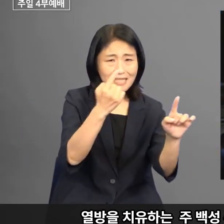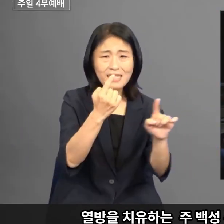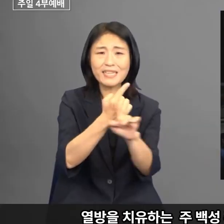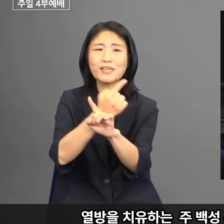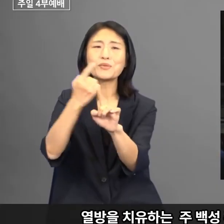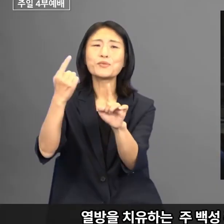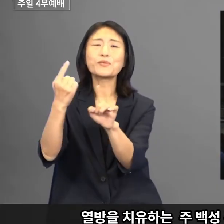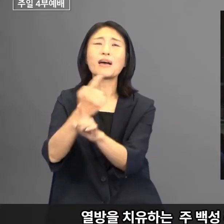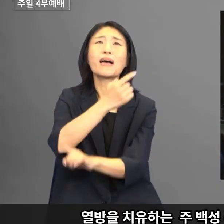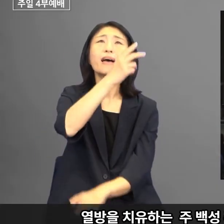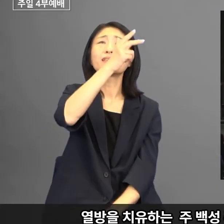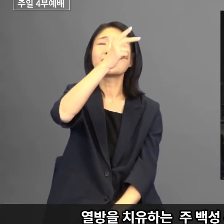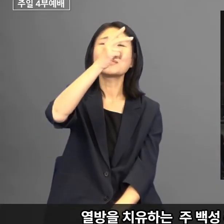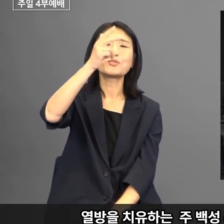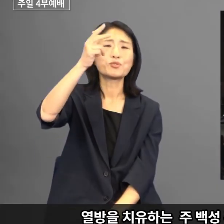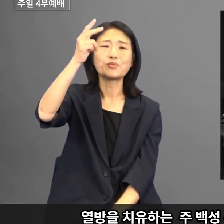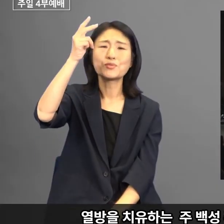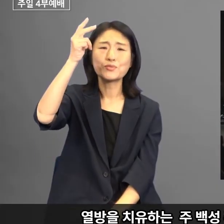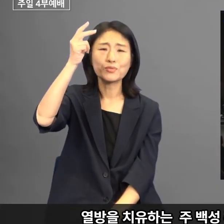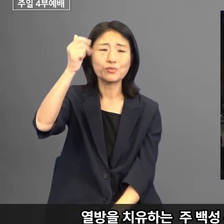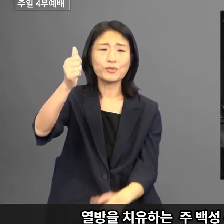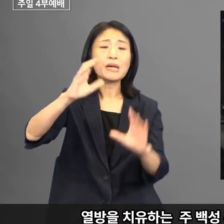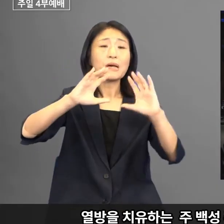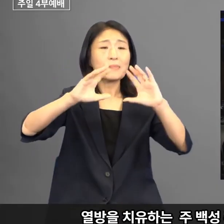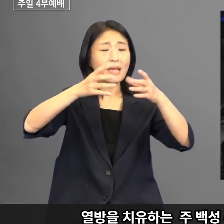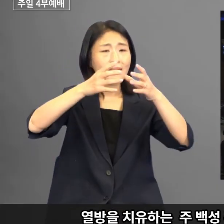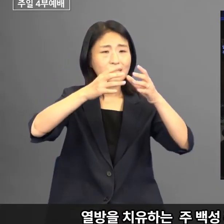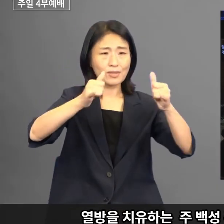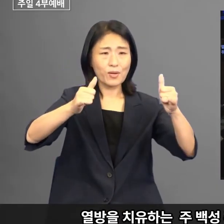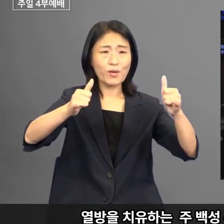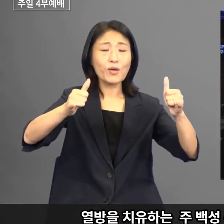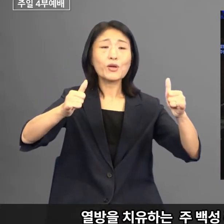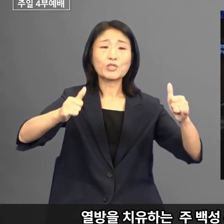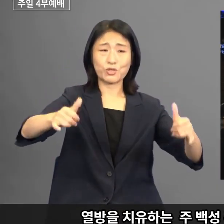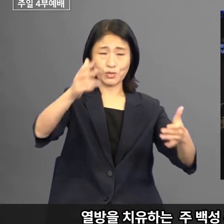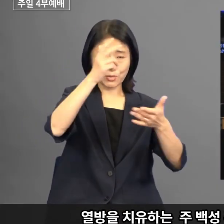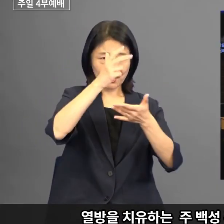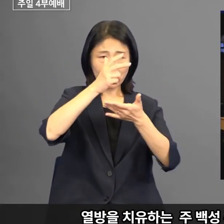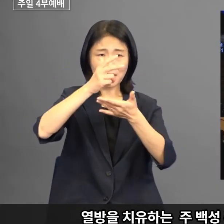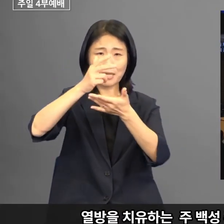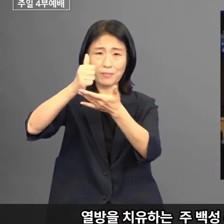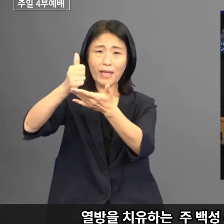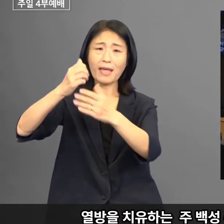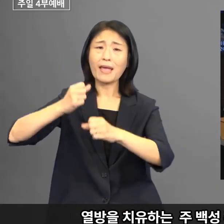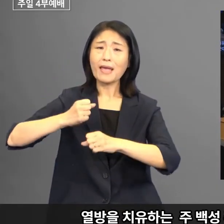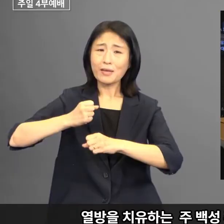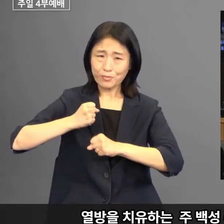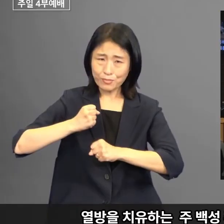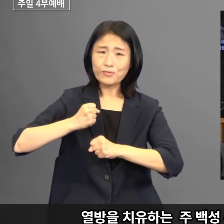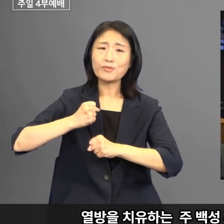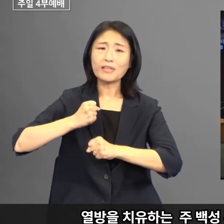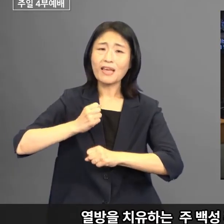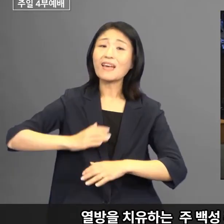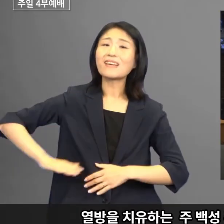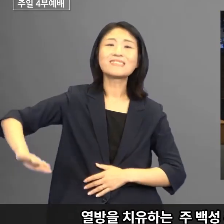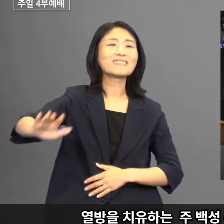열방을 치유하는 주 주님의 군대를 일으켜 주소서.